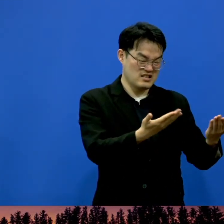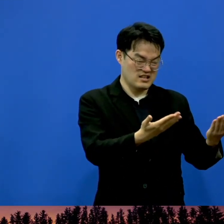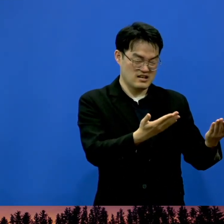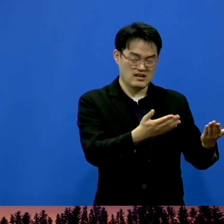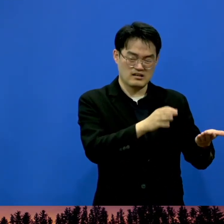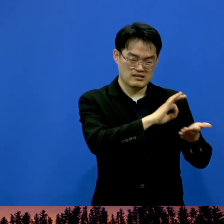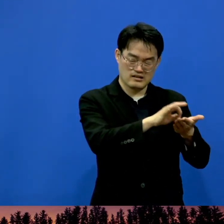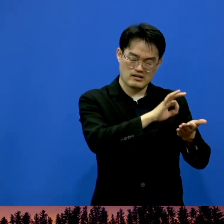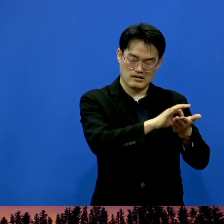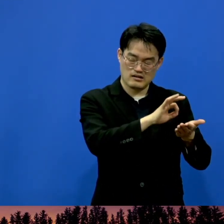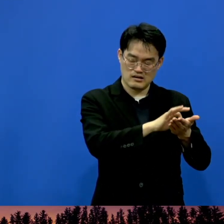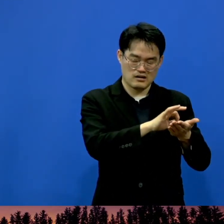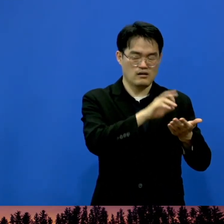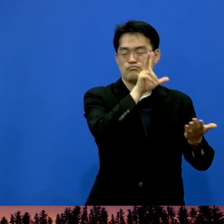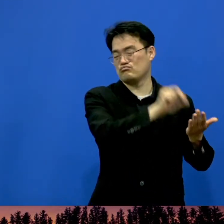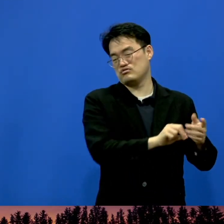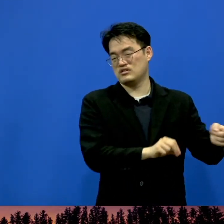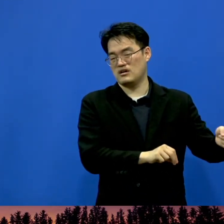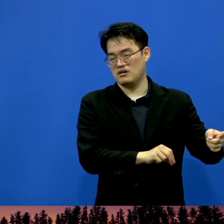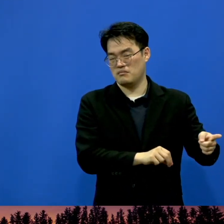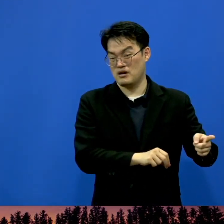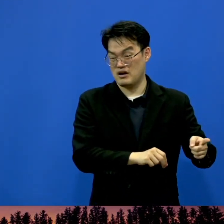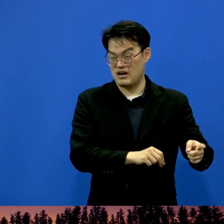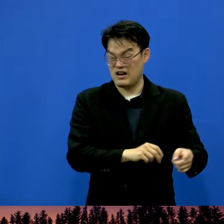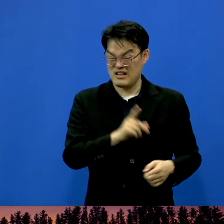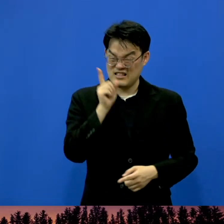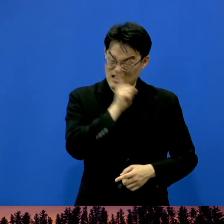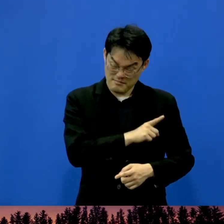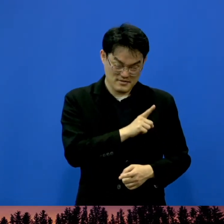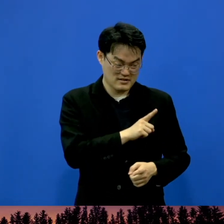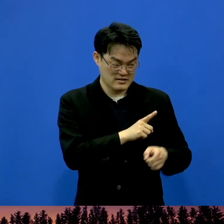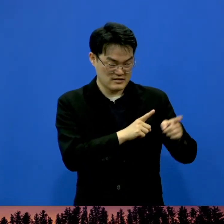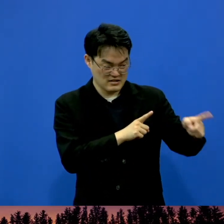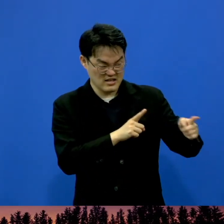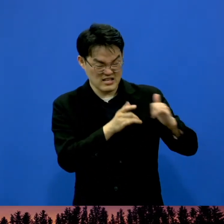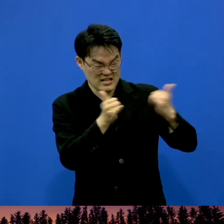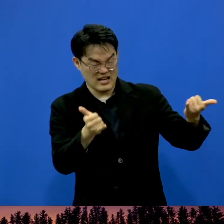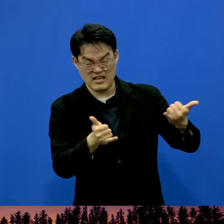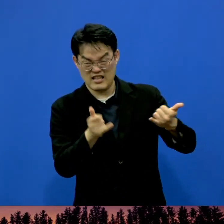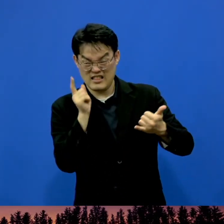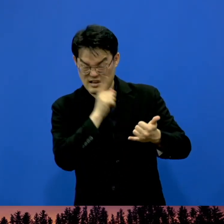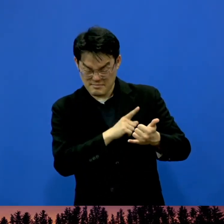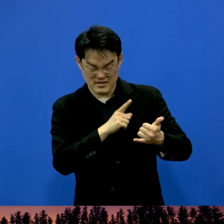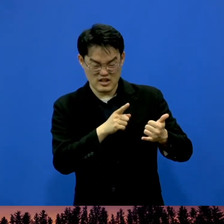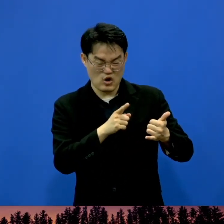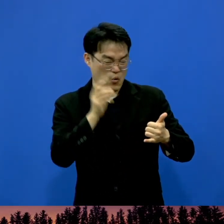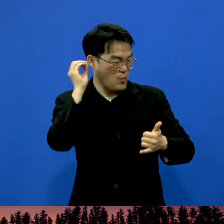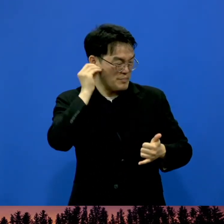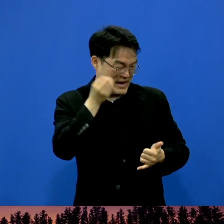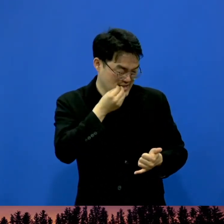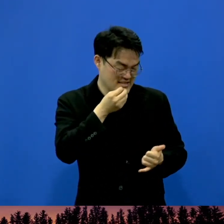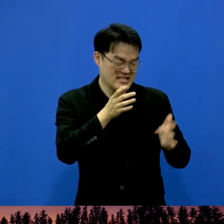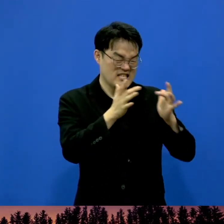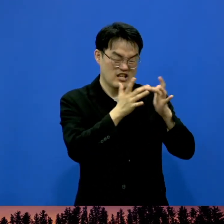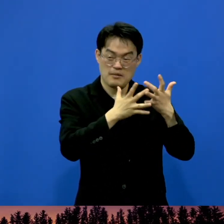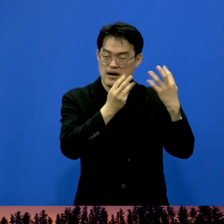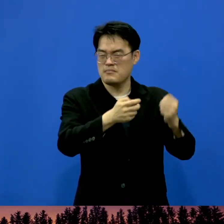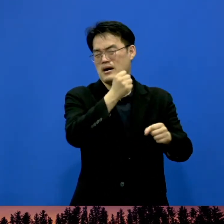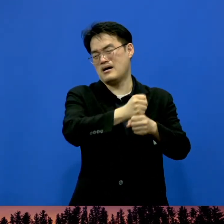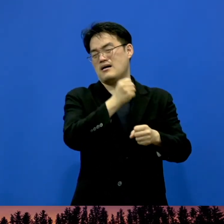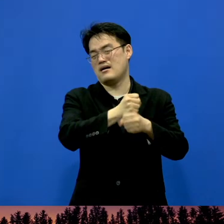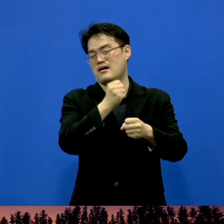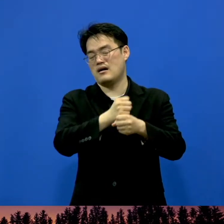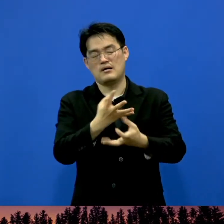여러분. 정말 안 좋은 사이트들을 악한 인간이 더 많이 만들어내요. 그들이 더 충성을